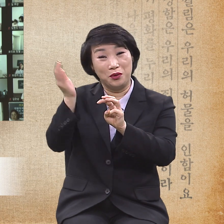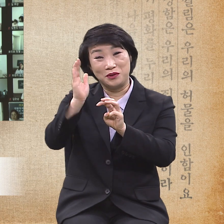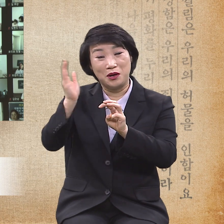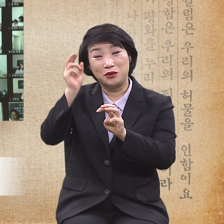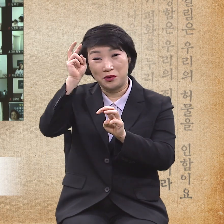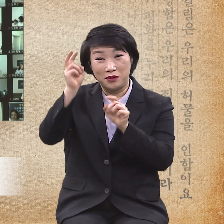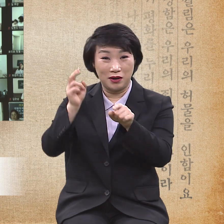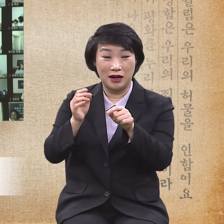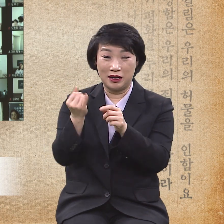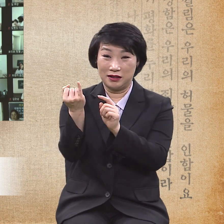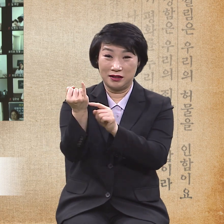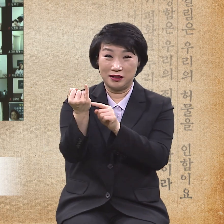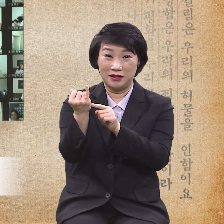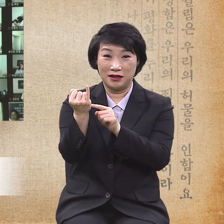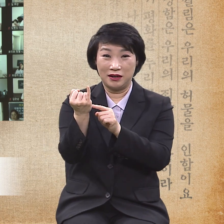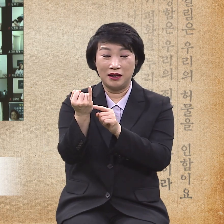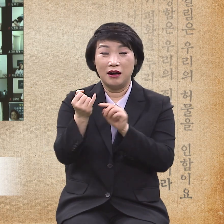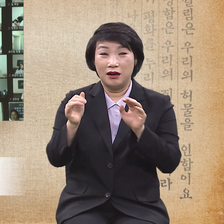초반쯤이나 될까 그래요.